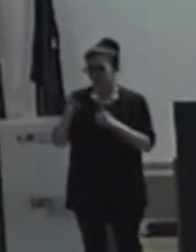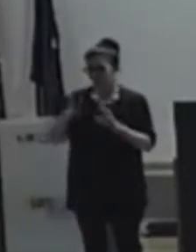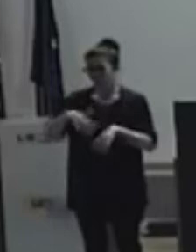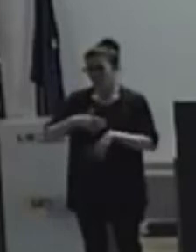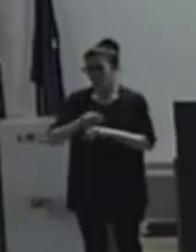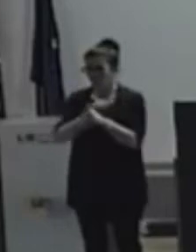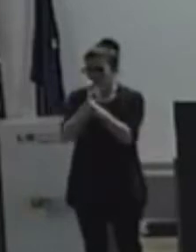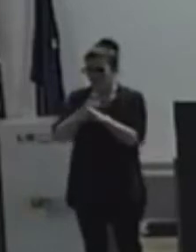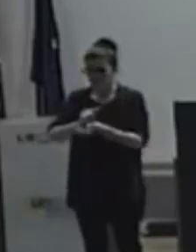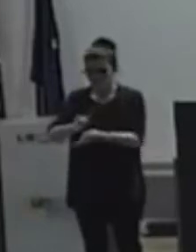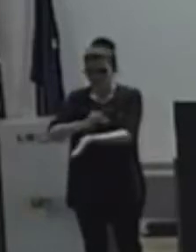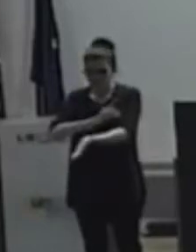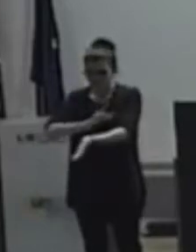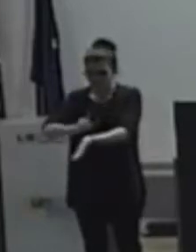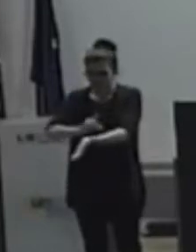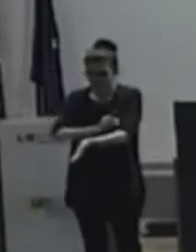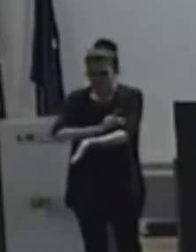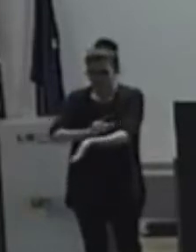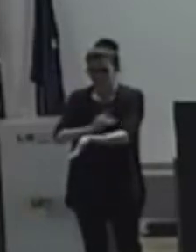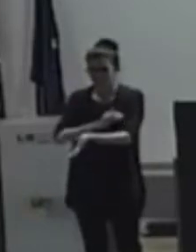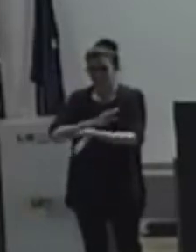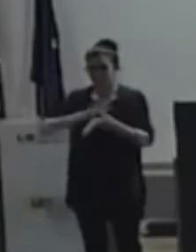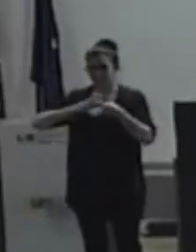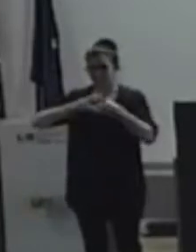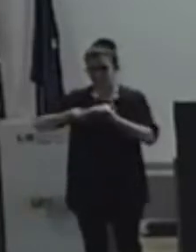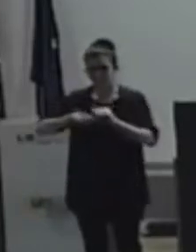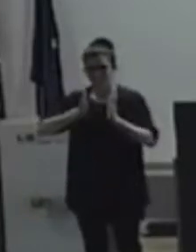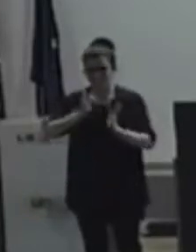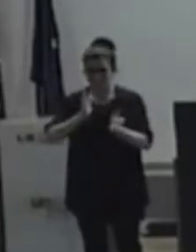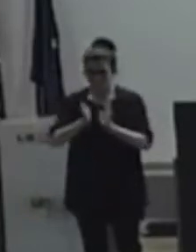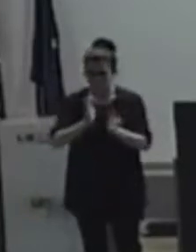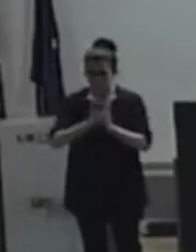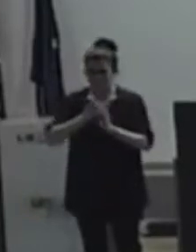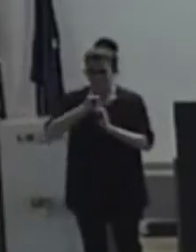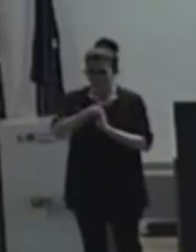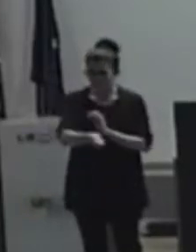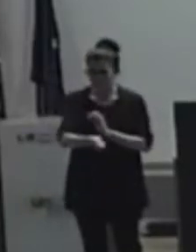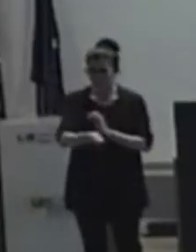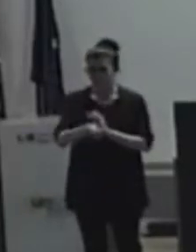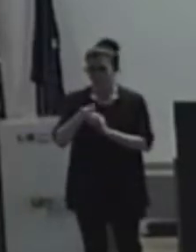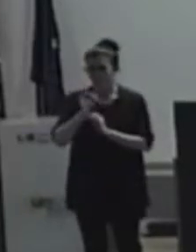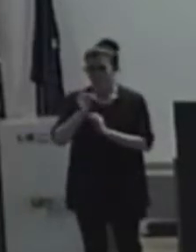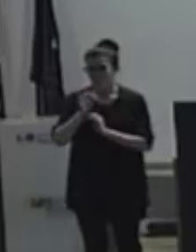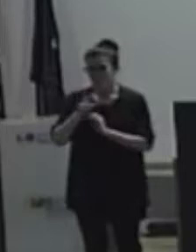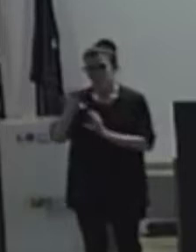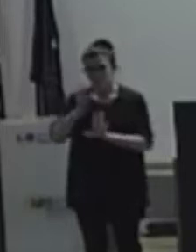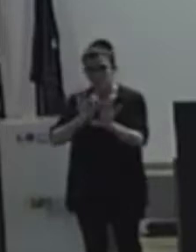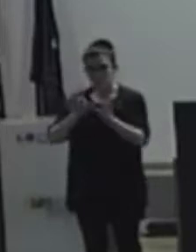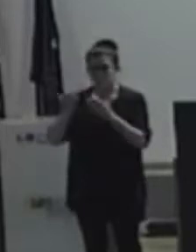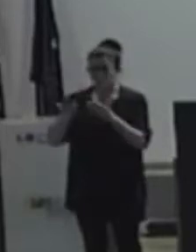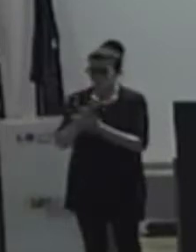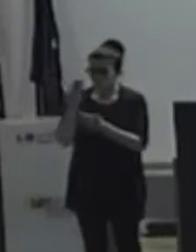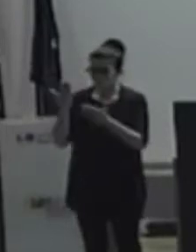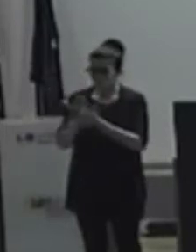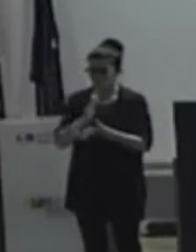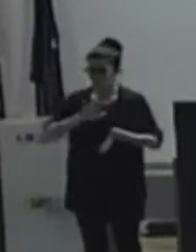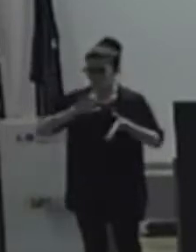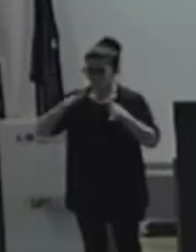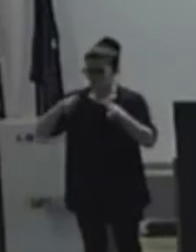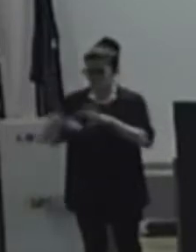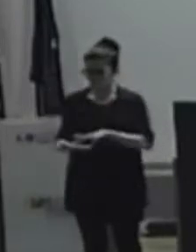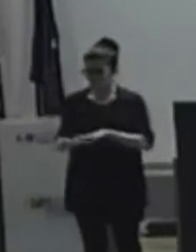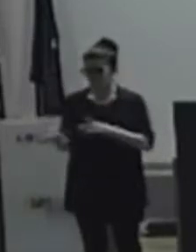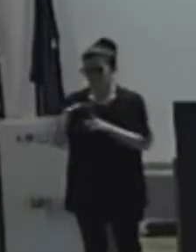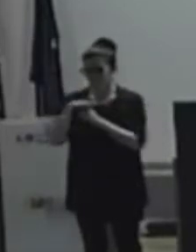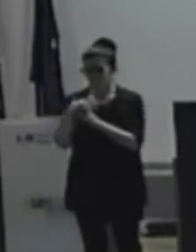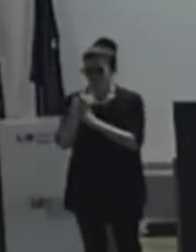que vemos la diabetes, la manera en la que ajustamos el tratamiento, la manera en la que se toman decisiones en el día a día. Entonces, en ese